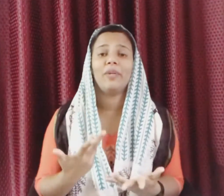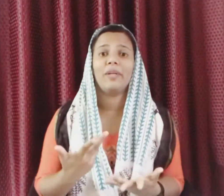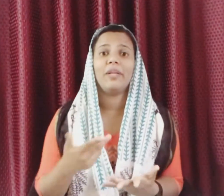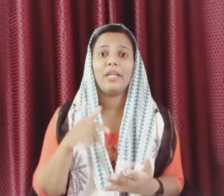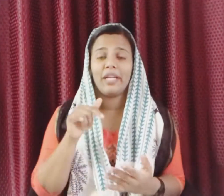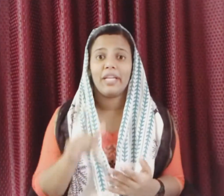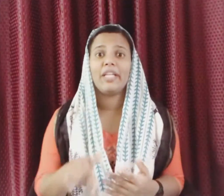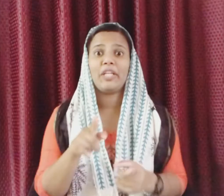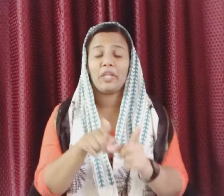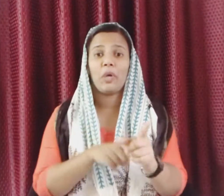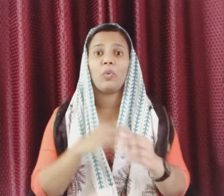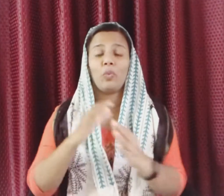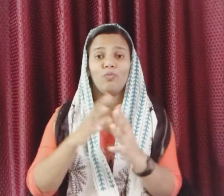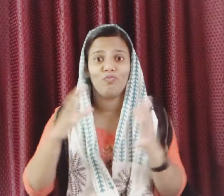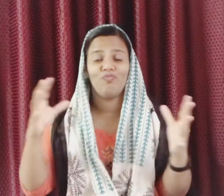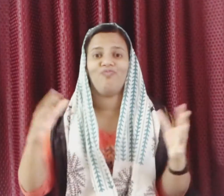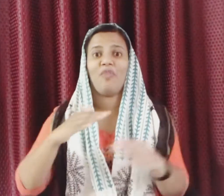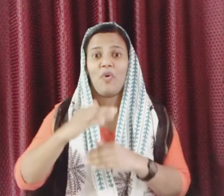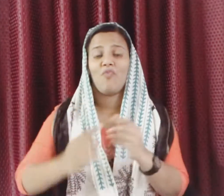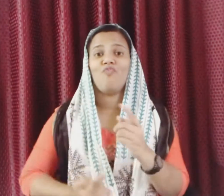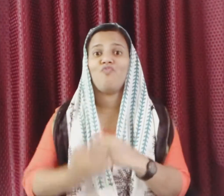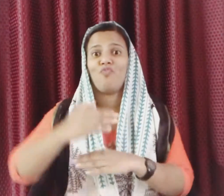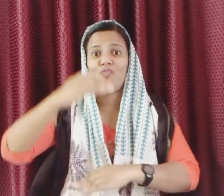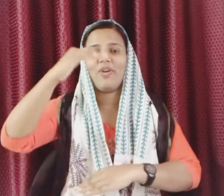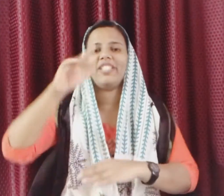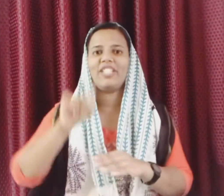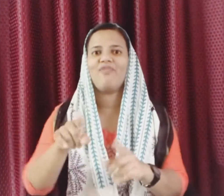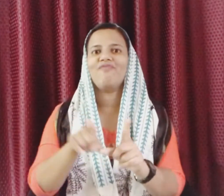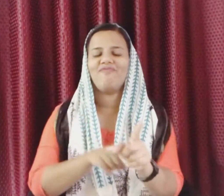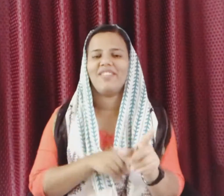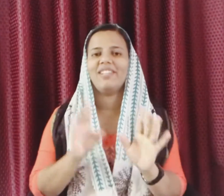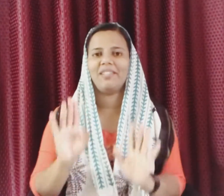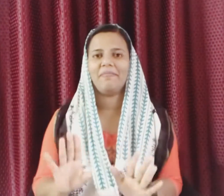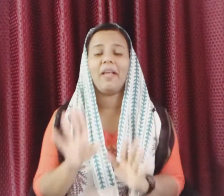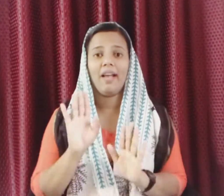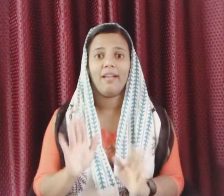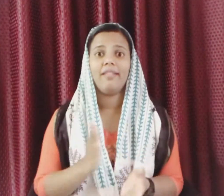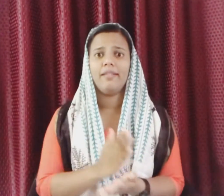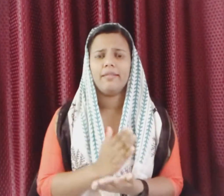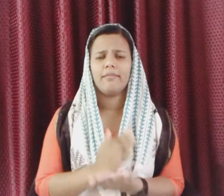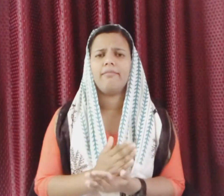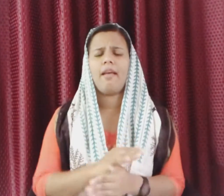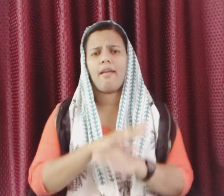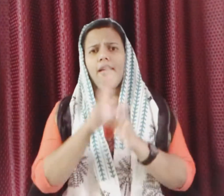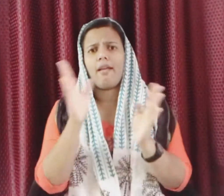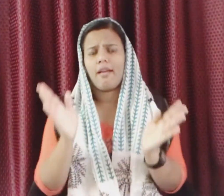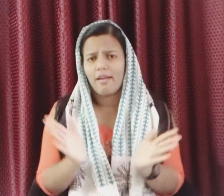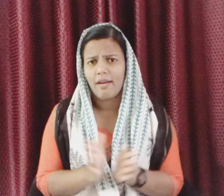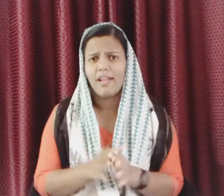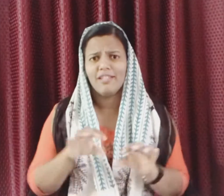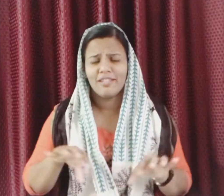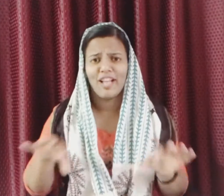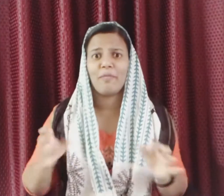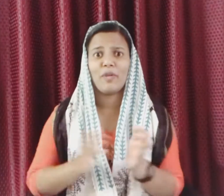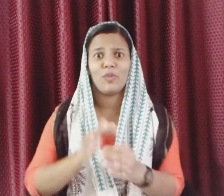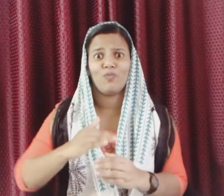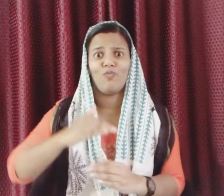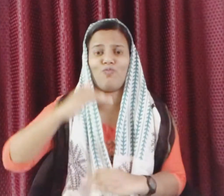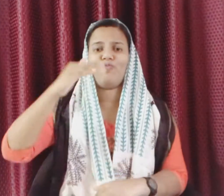പറഞ്ഞിരിക്കുന്നത് ഇത് ദ ഇയർ ഓഫ് ഇൻക്രീസ്, വളർച്ചയുടെ വർഷമാണ്. ആമേൻ, സ്തോത്രം. അതുകൊണ്ട് ആ എല്ലാ രീതിയിലുമുള്ളൊരു വളർച്ച കർത്താവ്